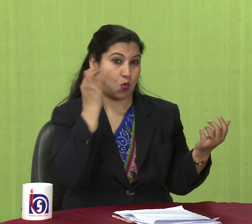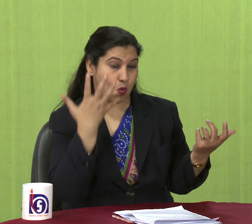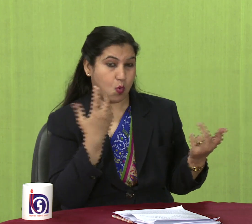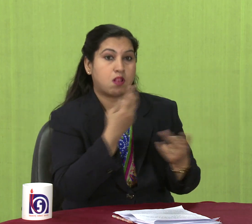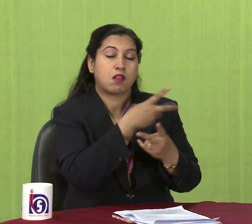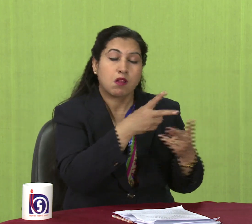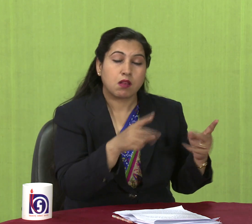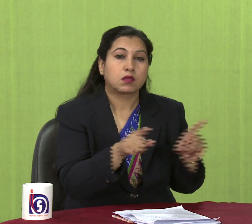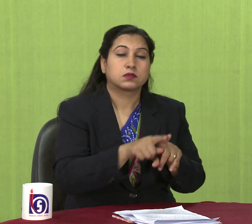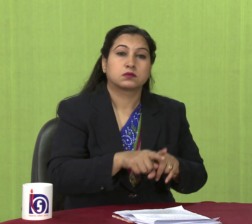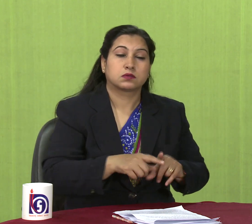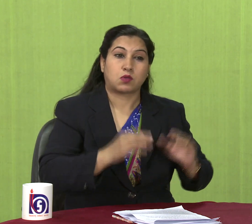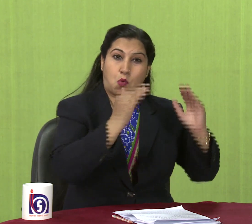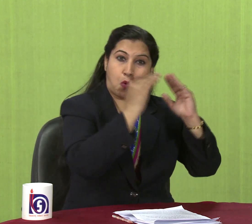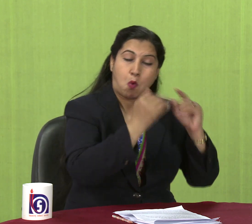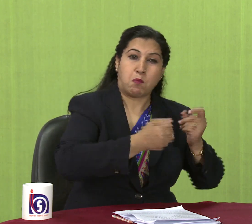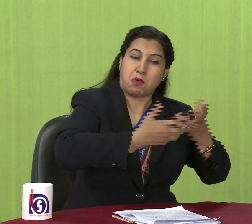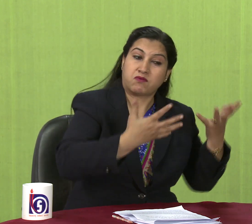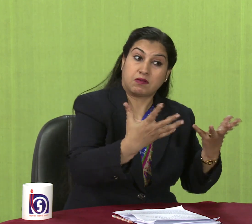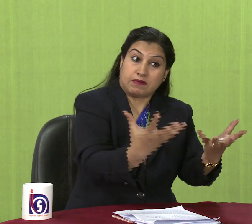सुख संपत्ति पाने पर